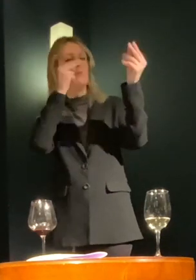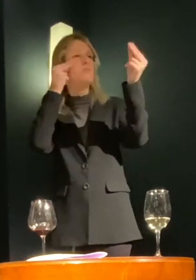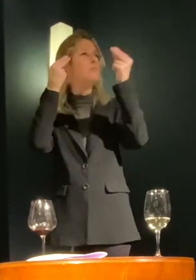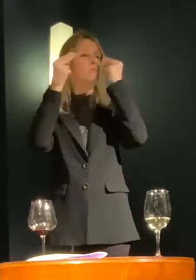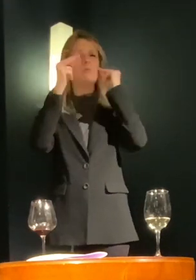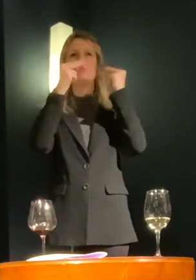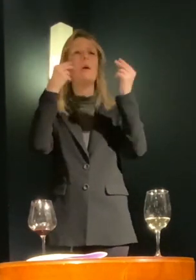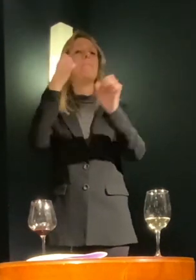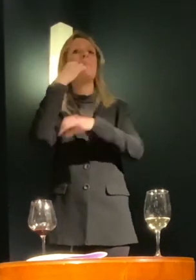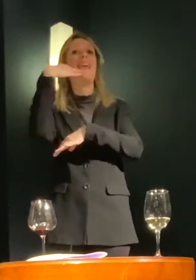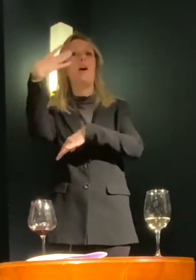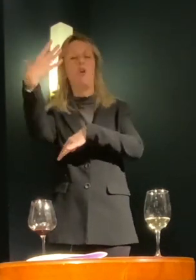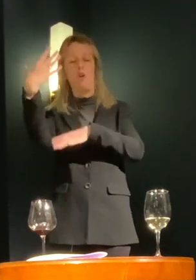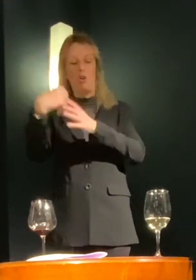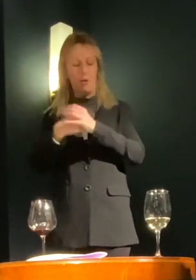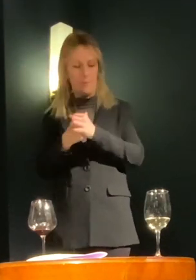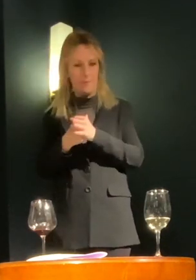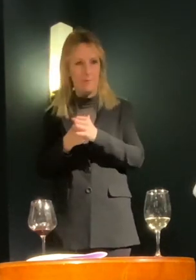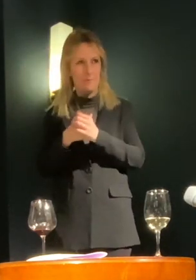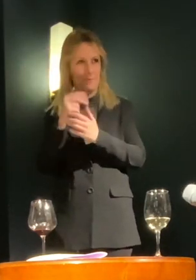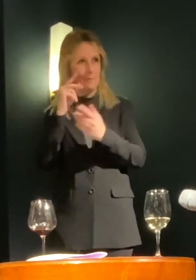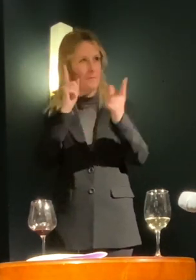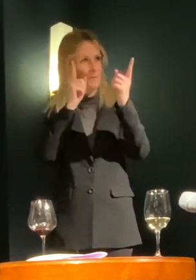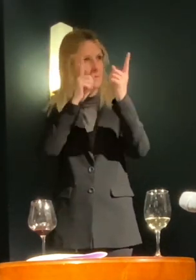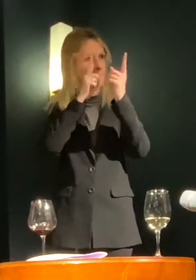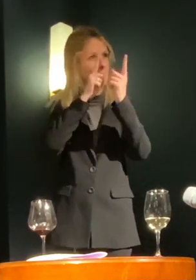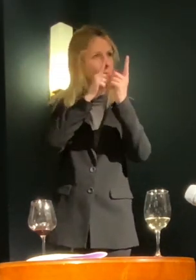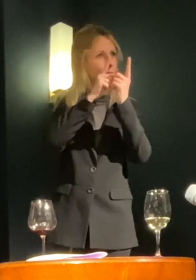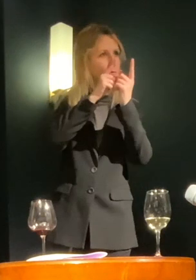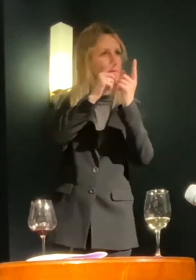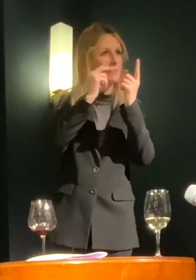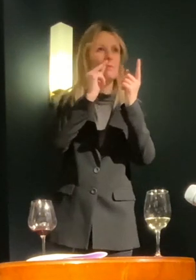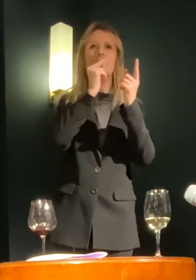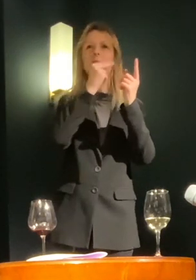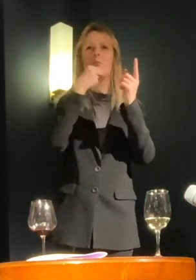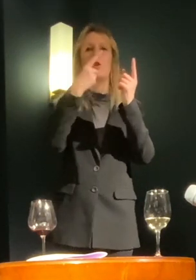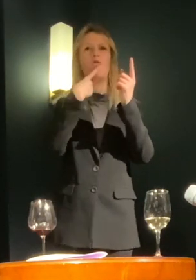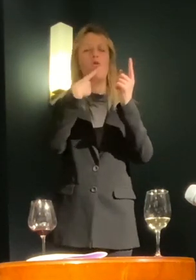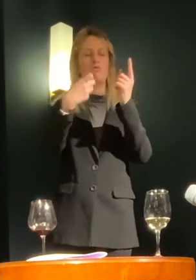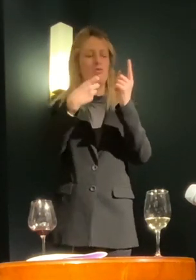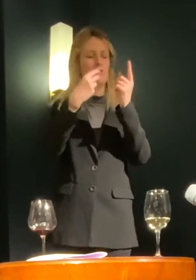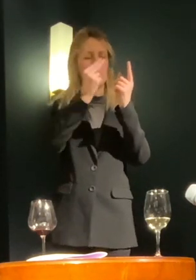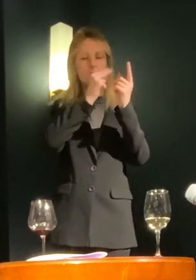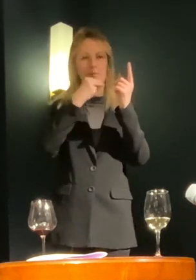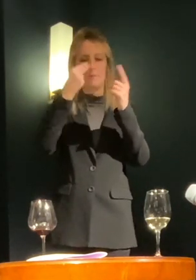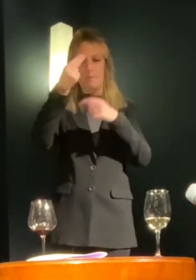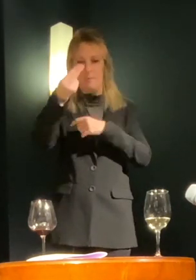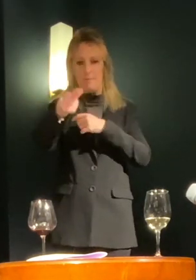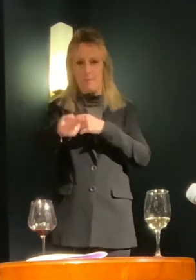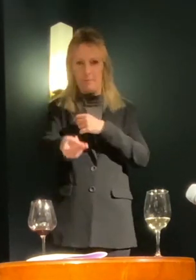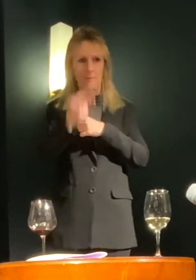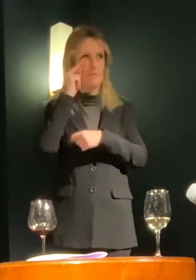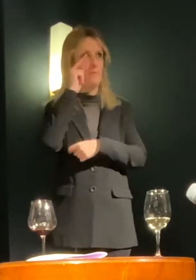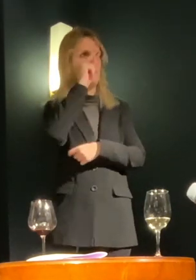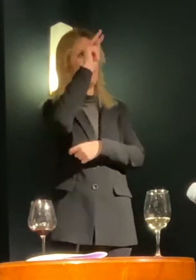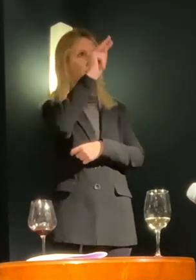di bianco, si avvicina appena e si guarda attentamente. Prende il rossetto rosso e se lo passa sulle labbra. Lo posa e torna a guardarsi,